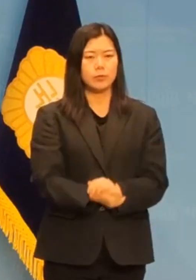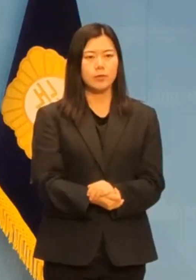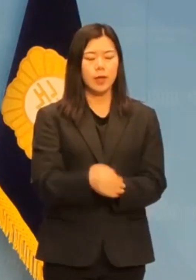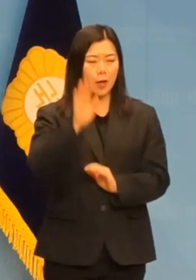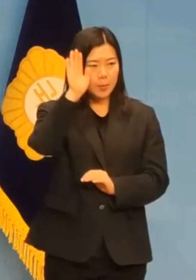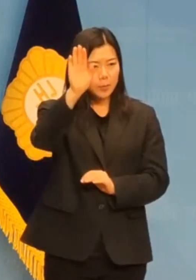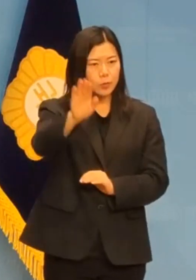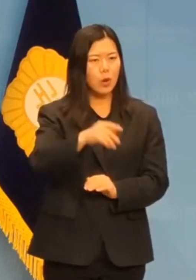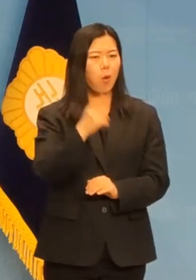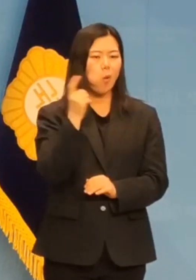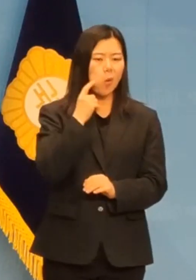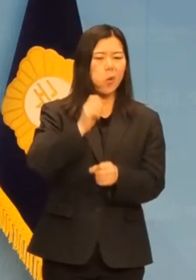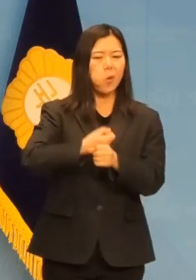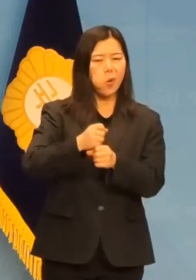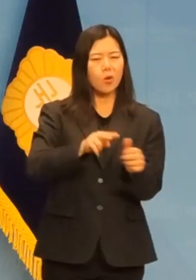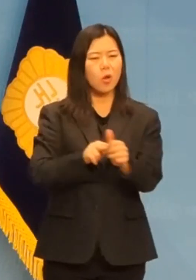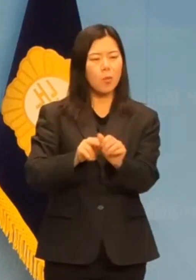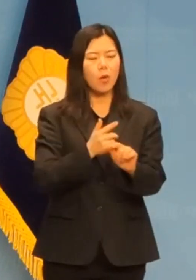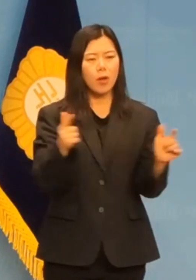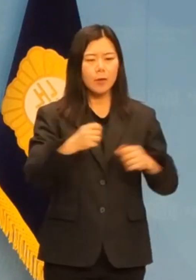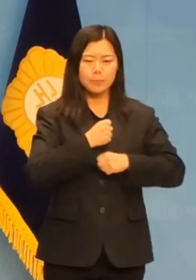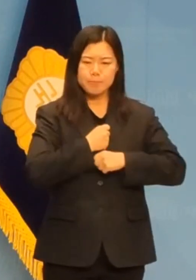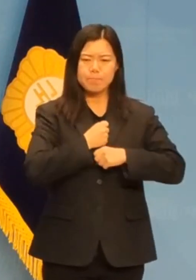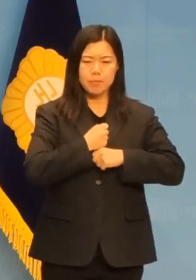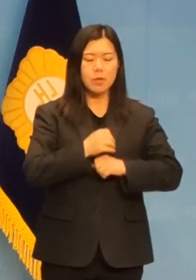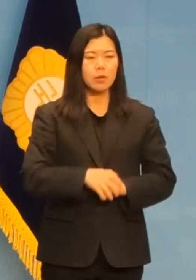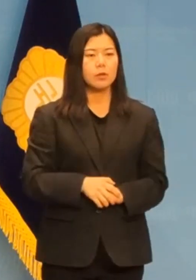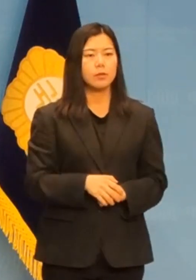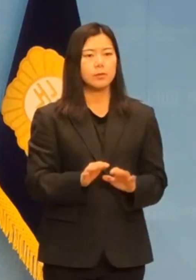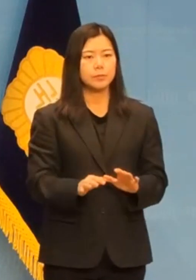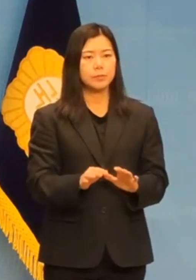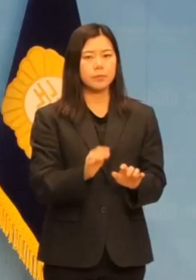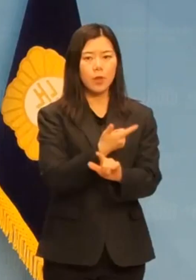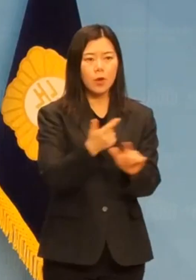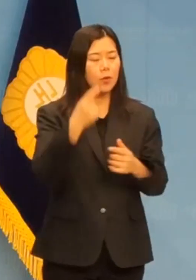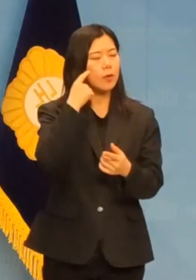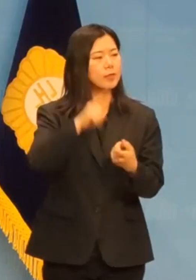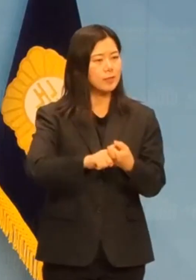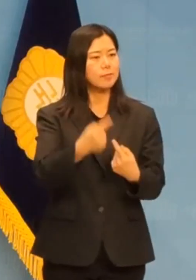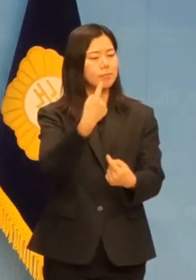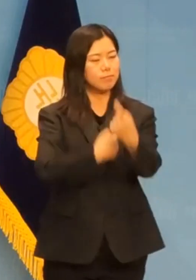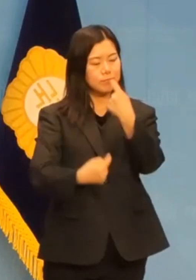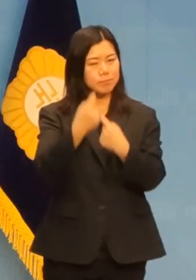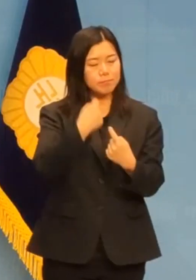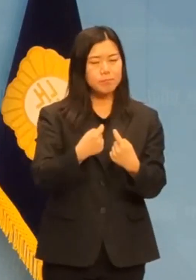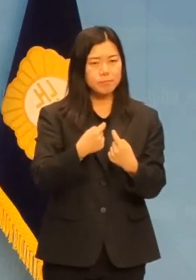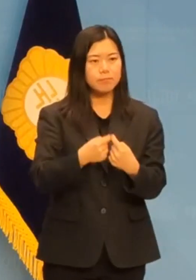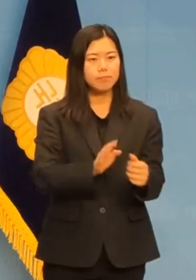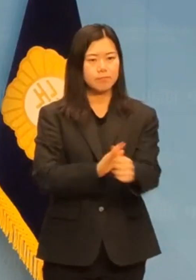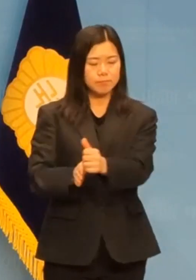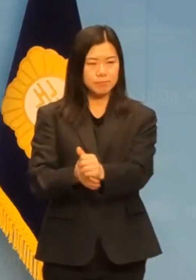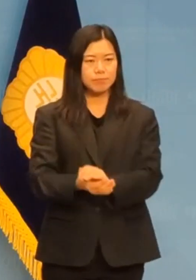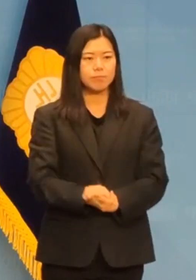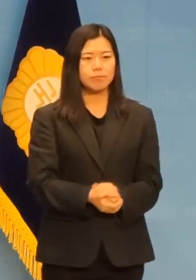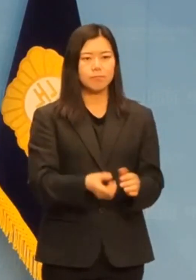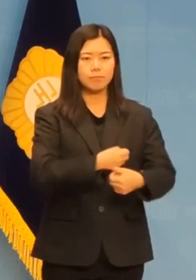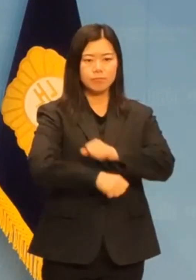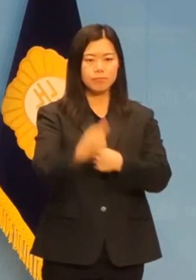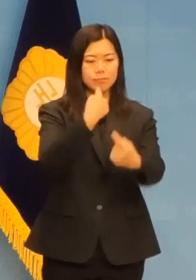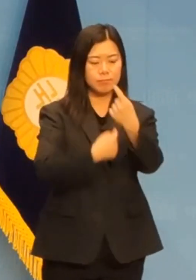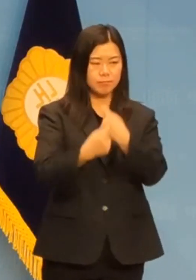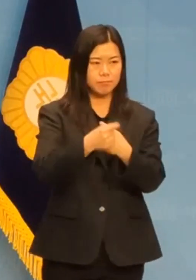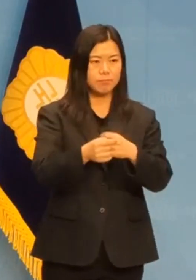앞으로도 허위 조작 정보에 대한 경계를 늦추지 않고 많은 관심을 부탁드리고 적극적인